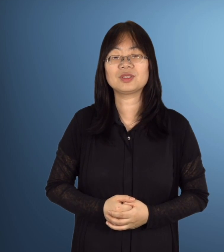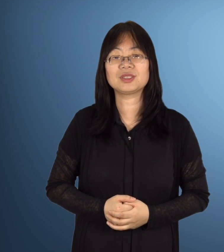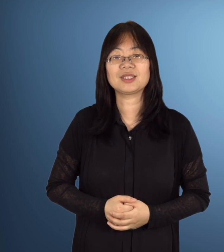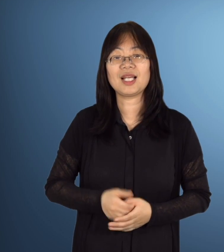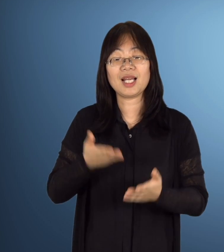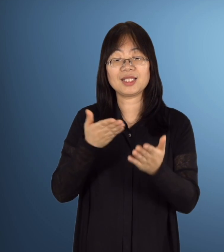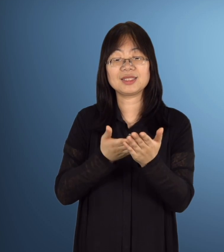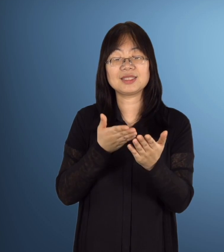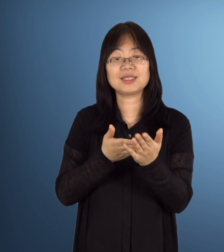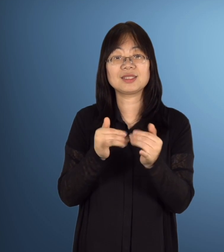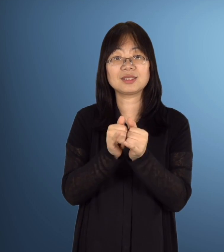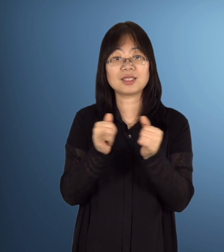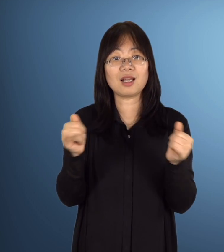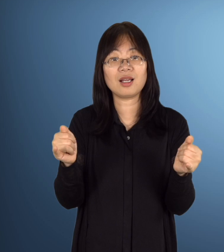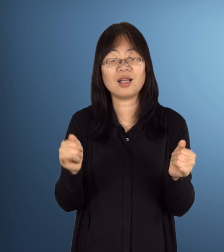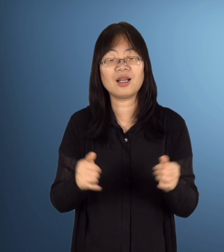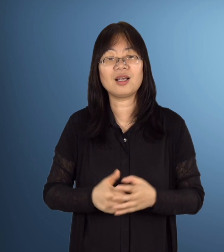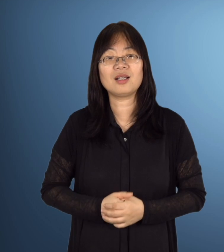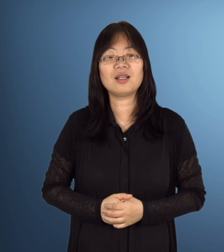기자가